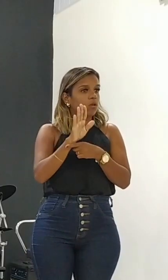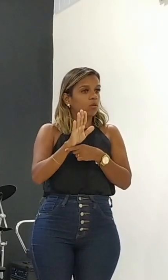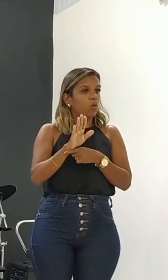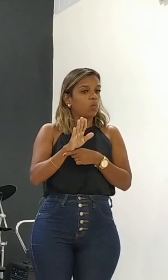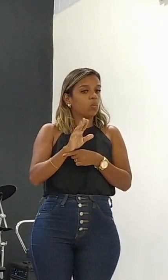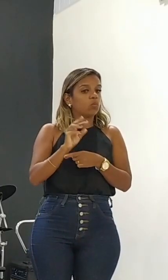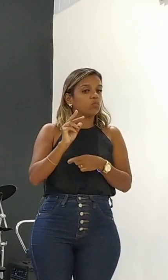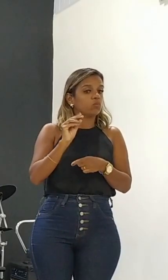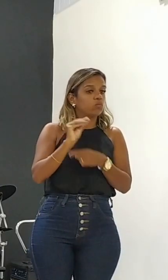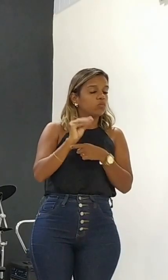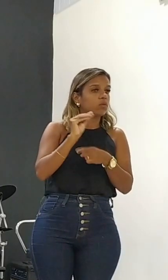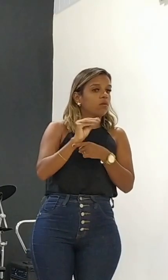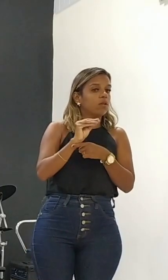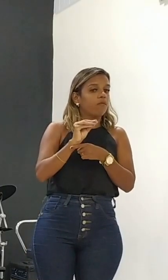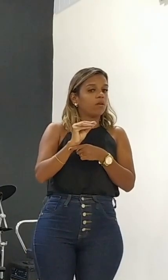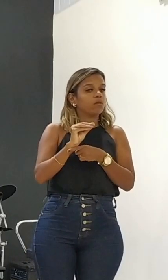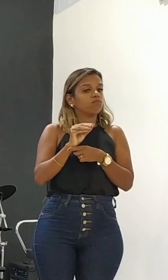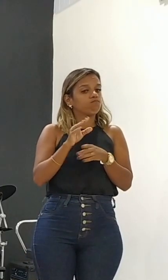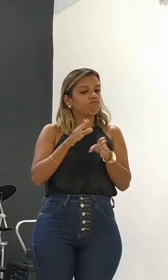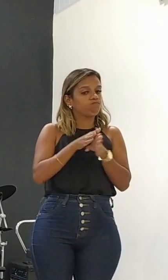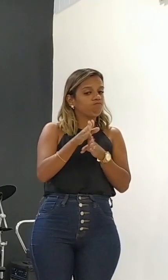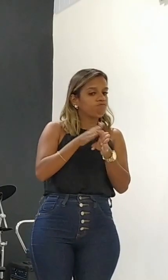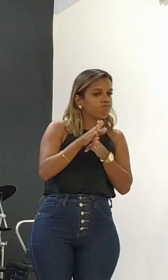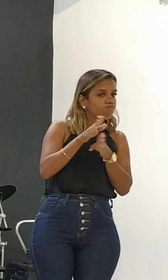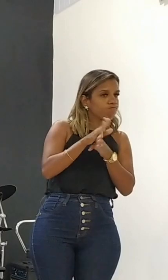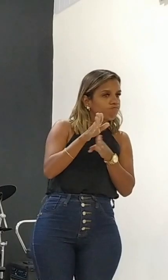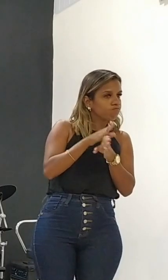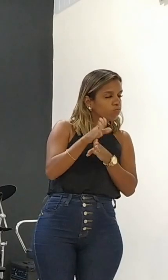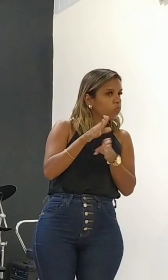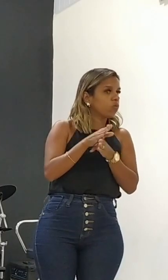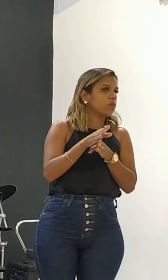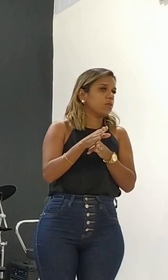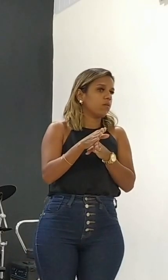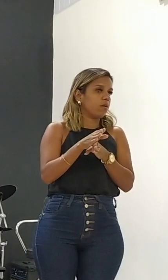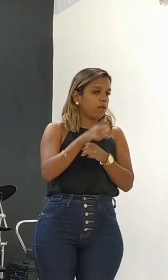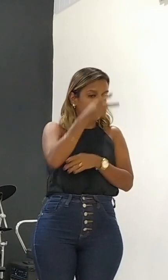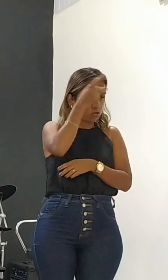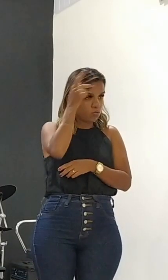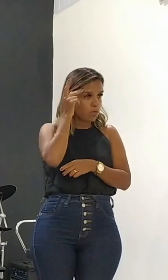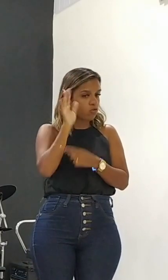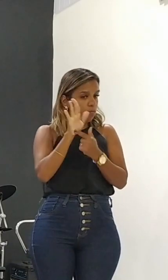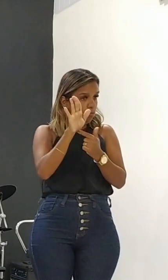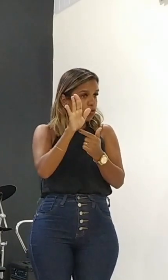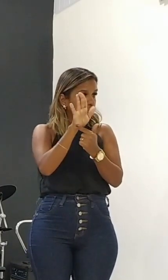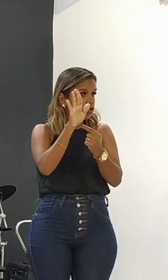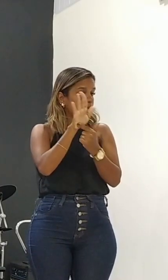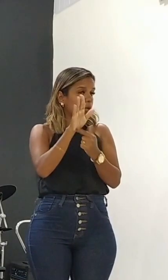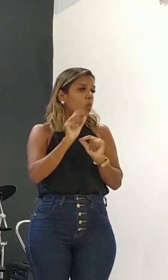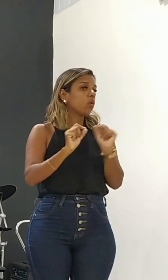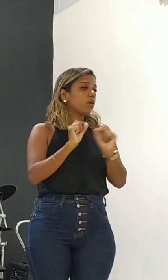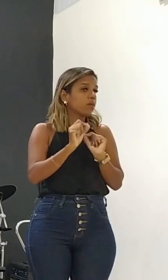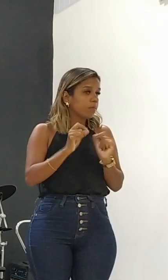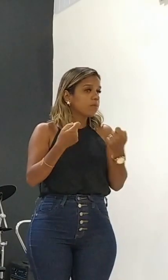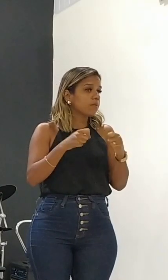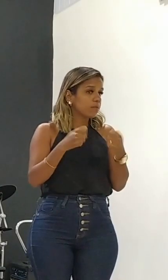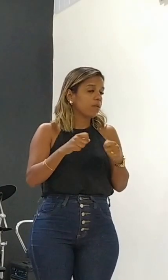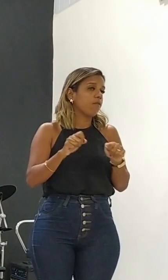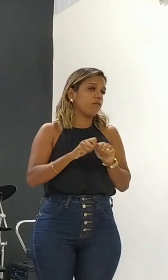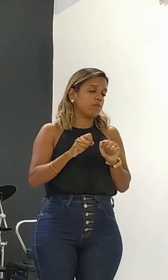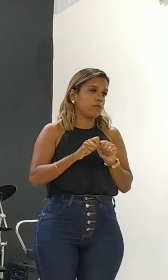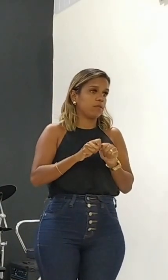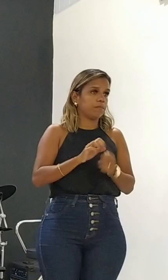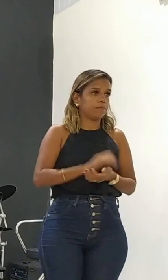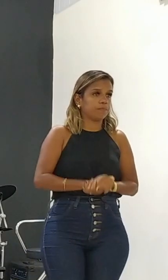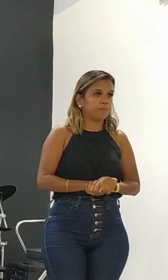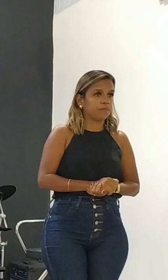homens trabalhavam. Eles estavam ali por trás porque estavam orientando os homens, estavam mostrando a eles o que eles tinham que fazer. Amém?